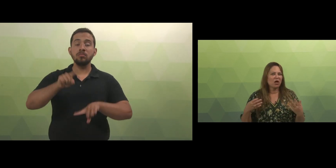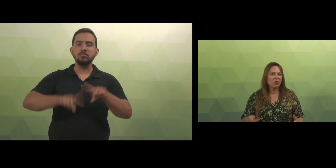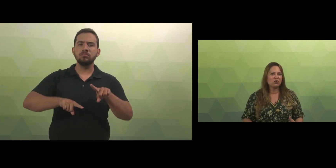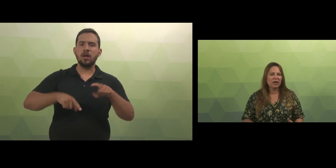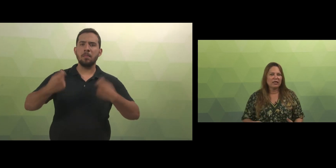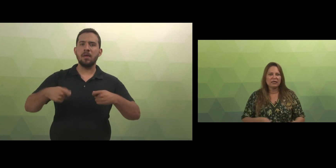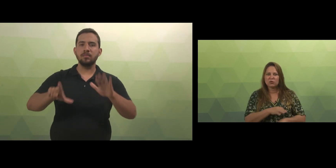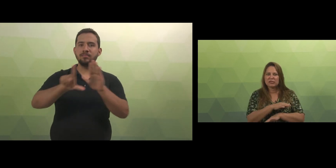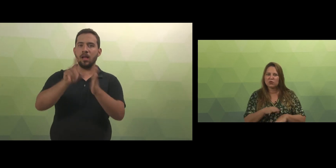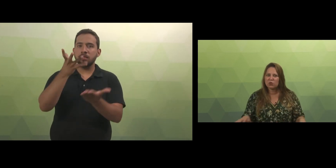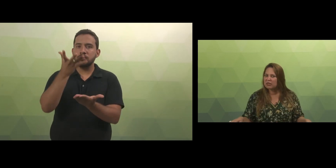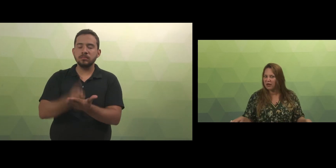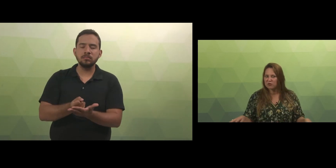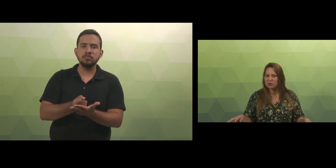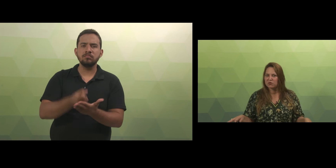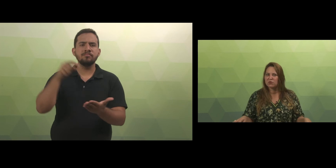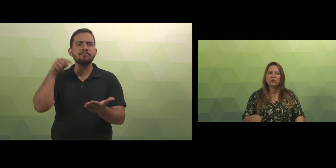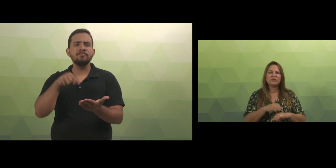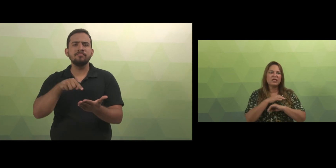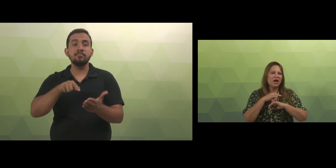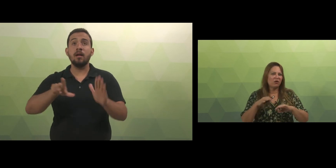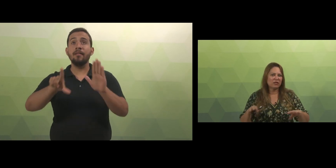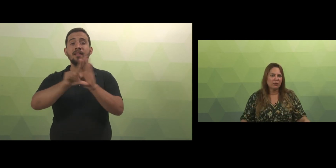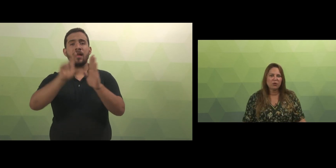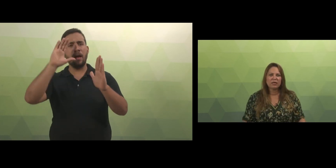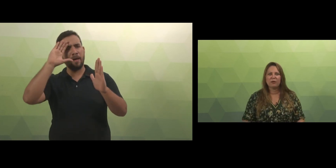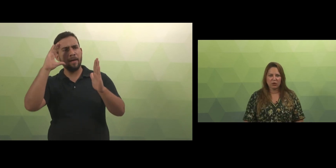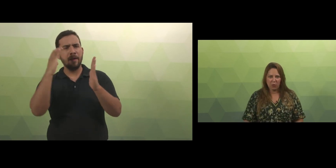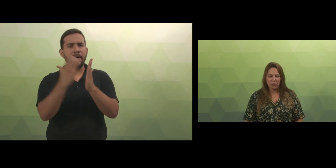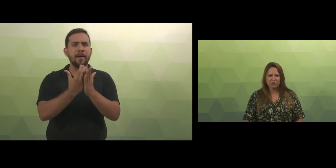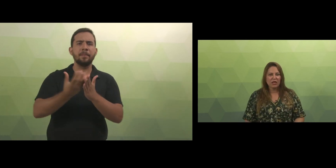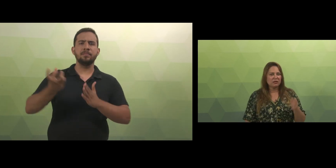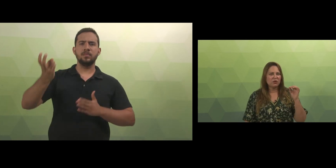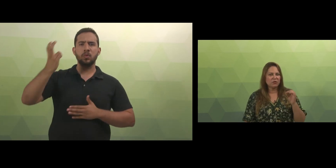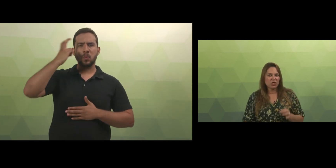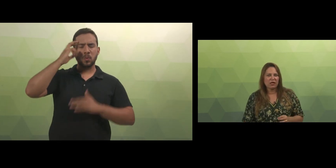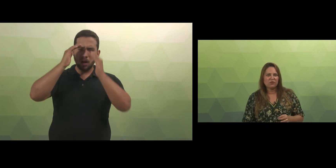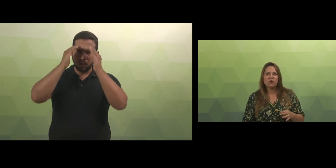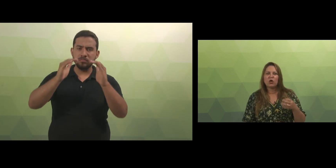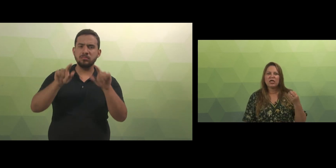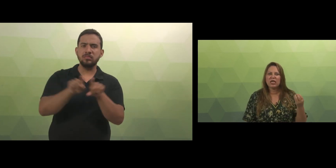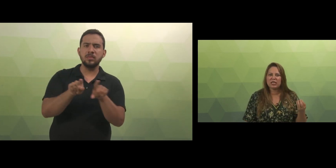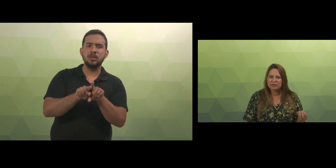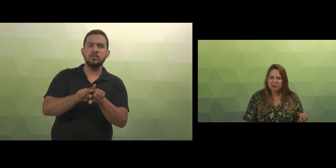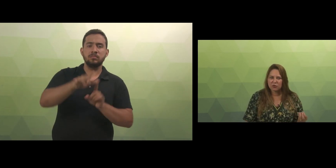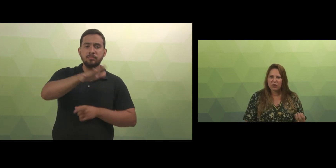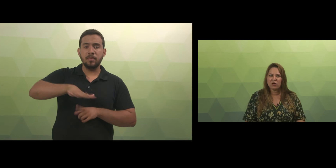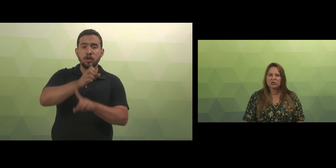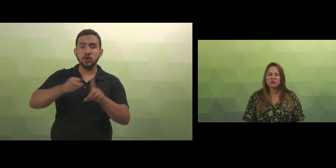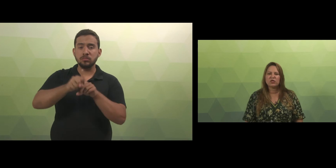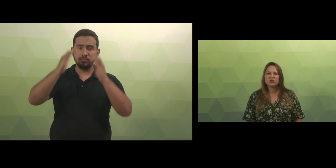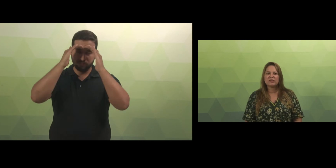de acordo com a lei, não sendo contrário aos bons costumes, à ordem pública e à moral. Se o objeto for ilícito,